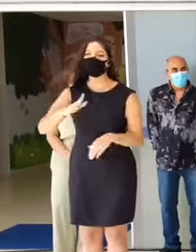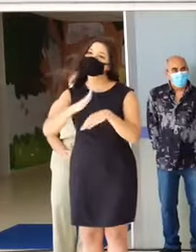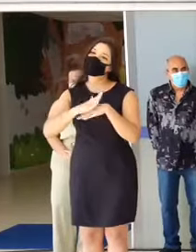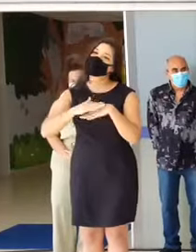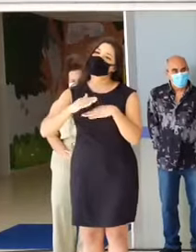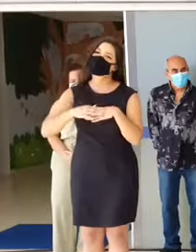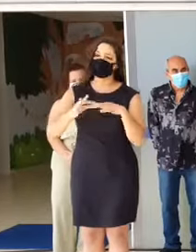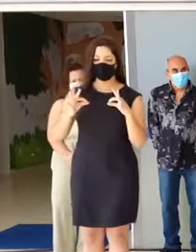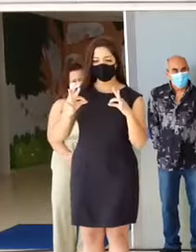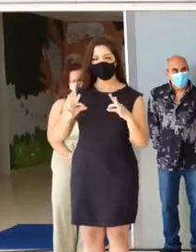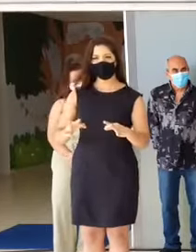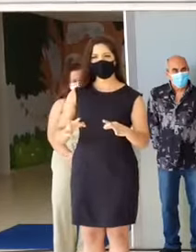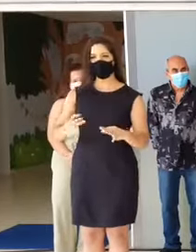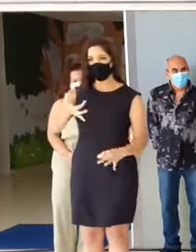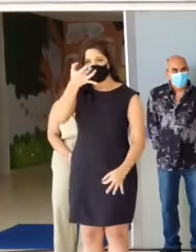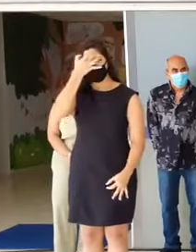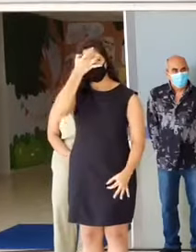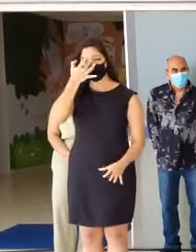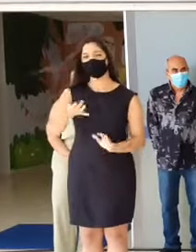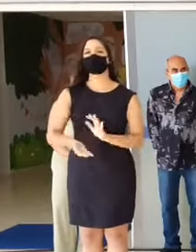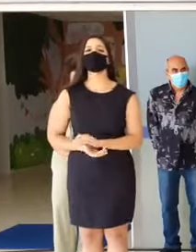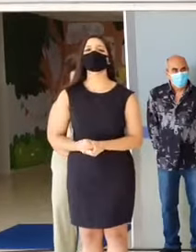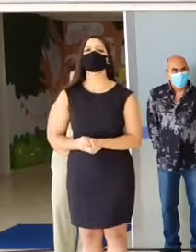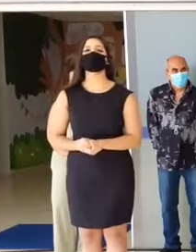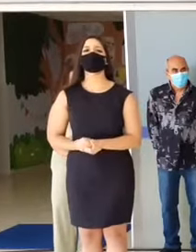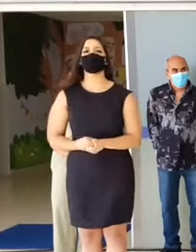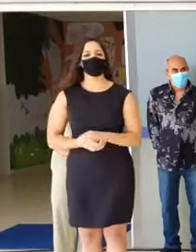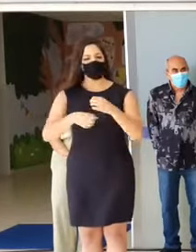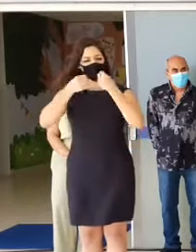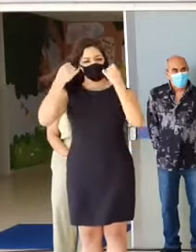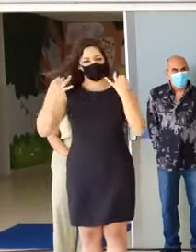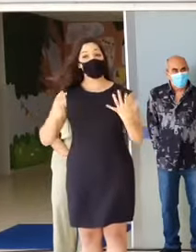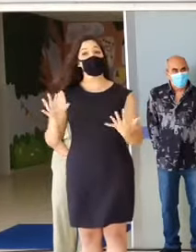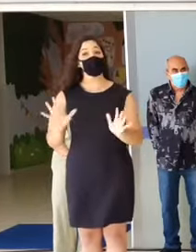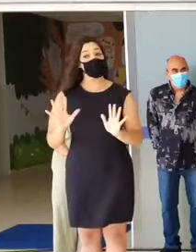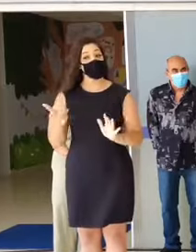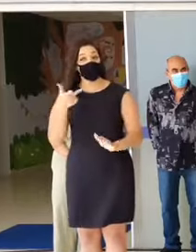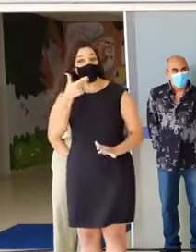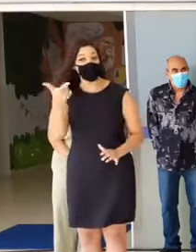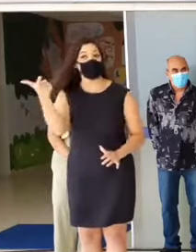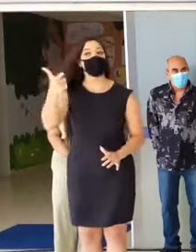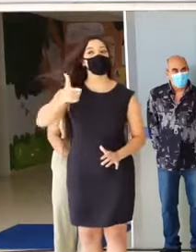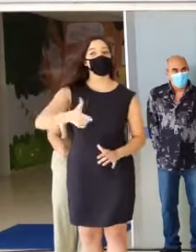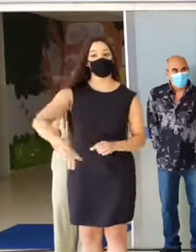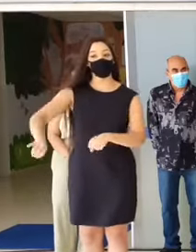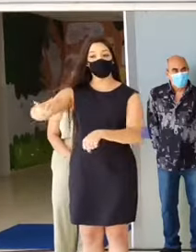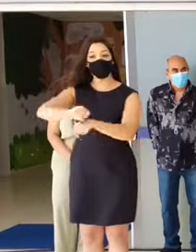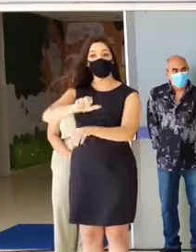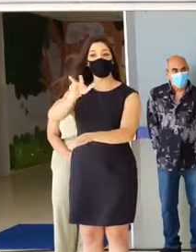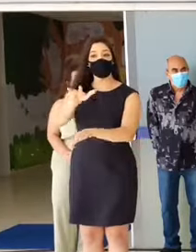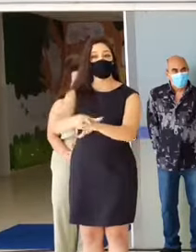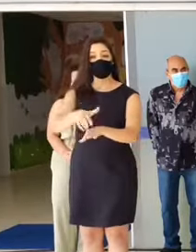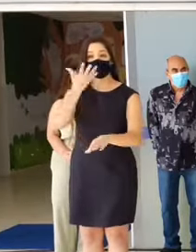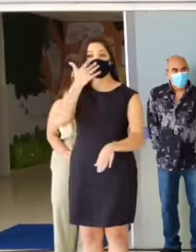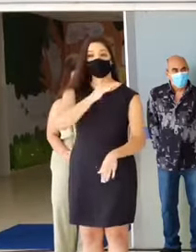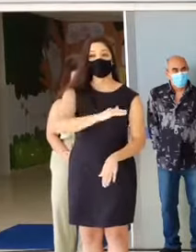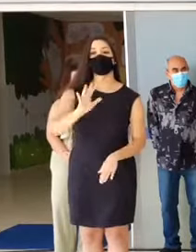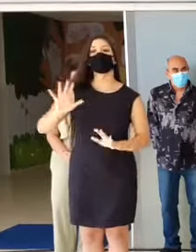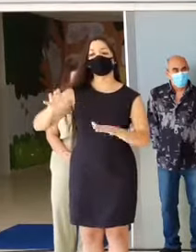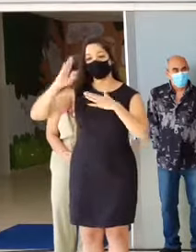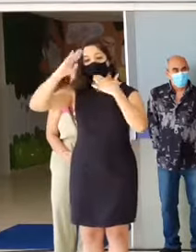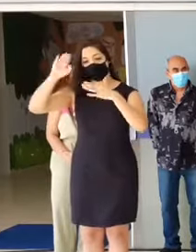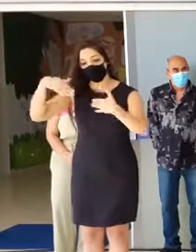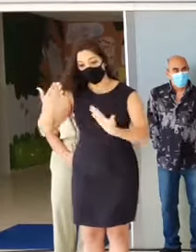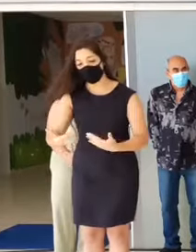carinho e competência. Como já foi dito, mas gostaria de ressaltar o nome desse centro de internação pediátrico. É uma homenagem